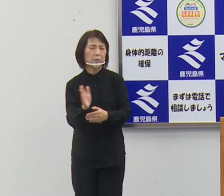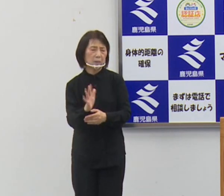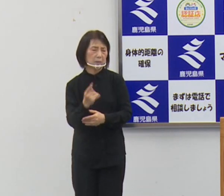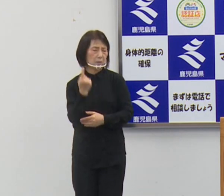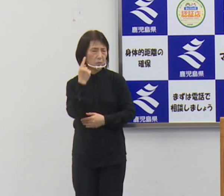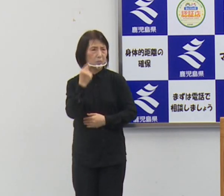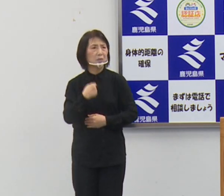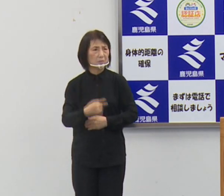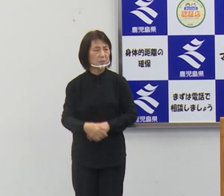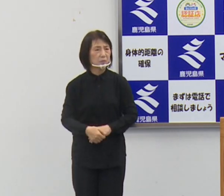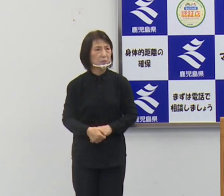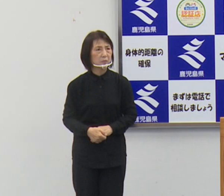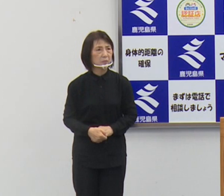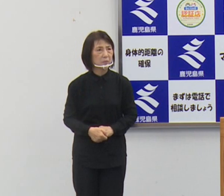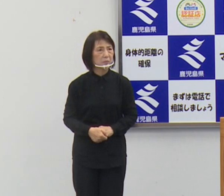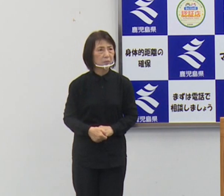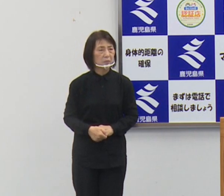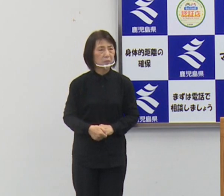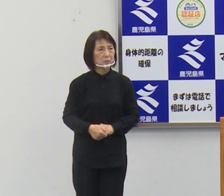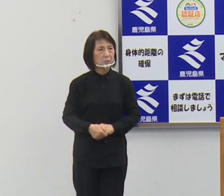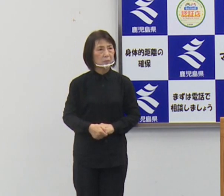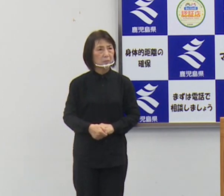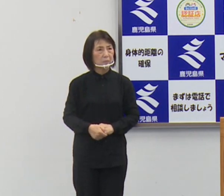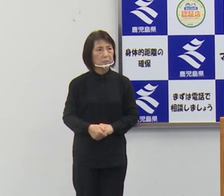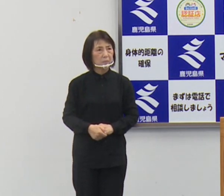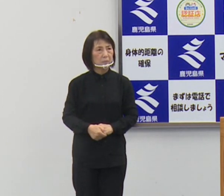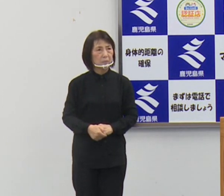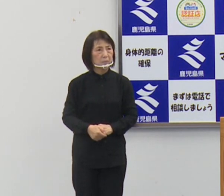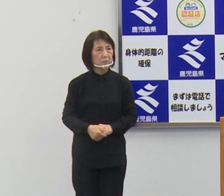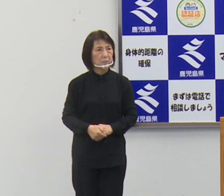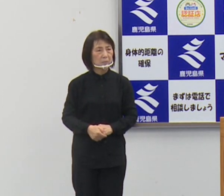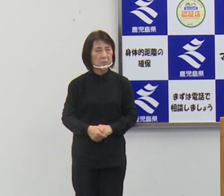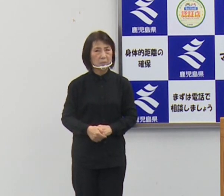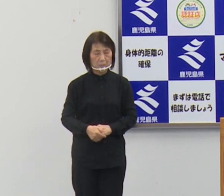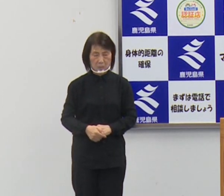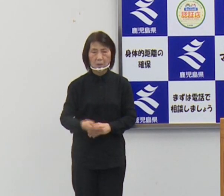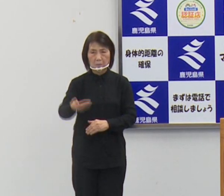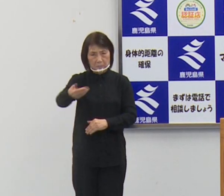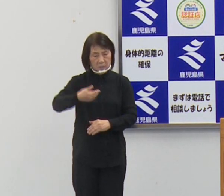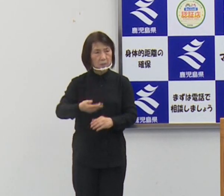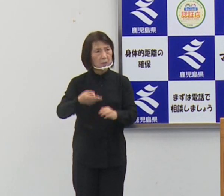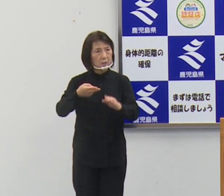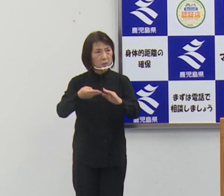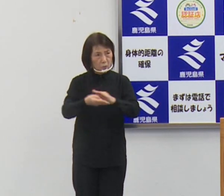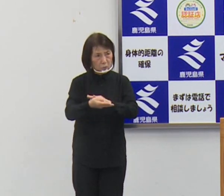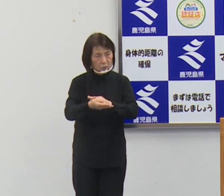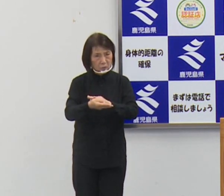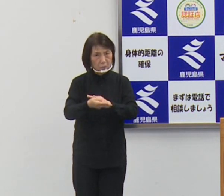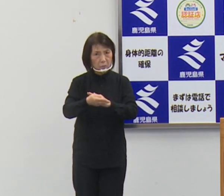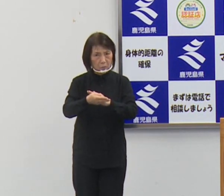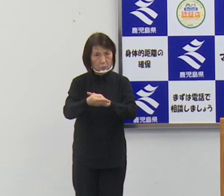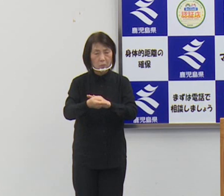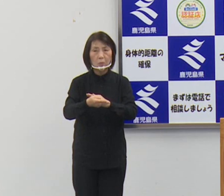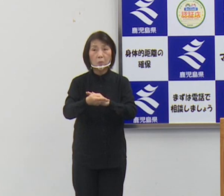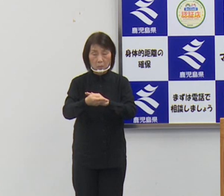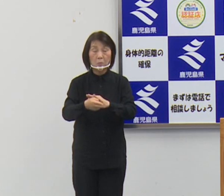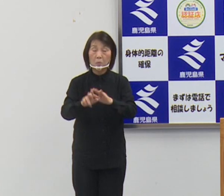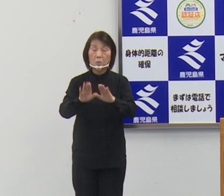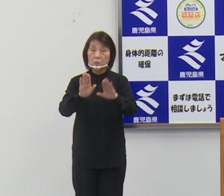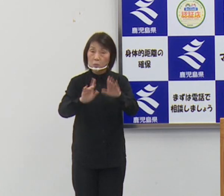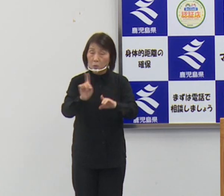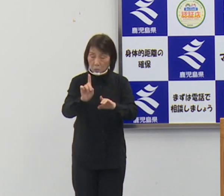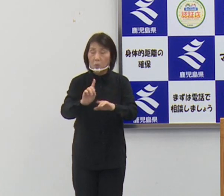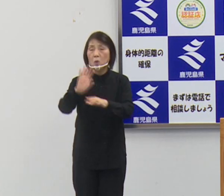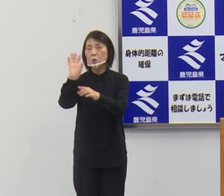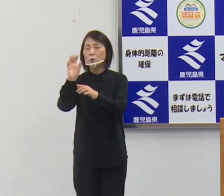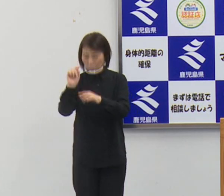。 じゃあその入院、その後容体急変後の入院の調整自体はスムーズにいったということ ですか。はい、救急車が来てそ